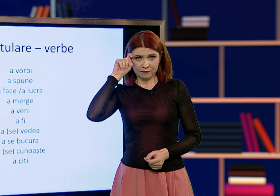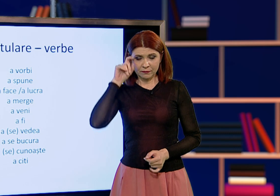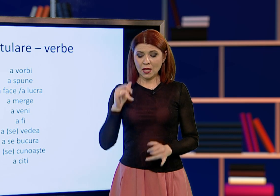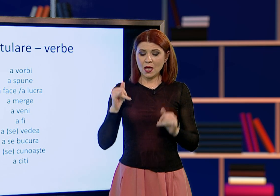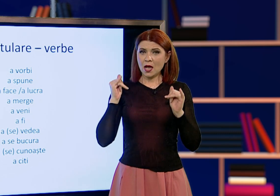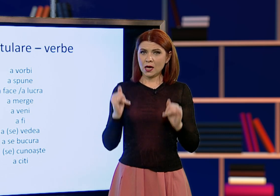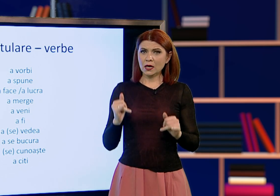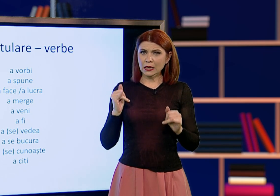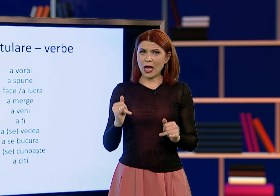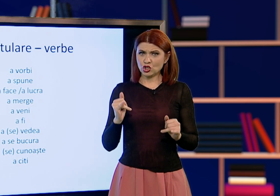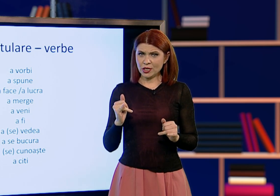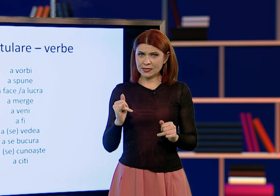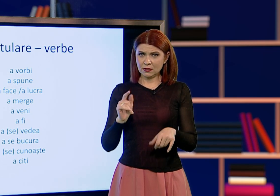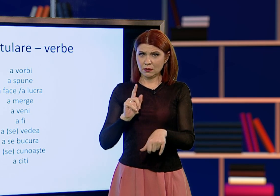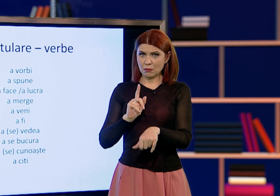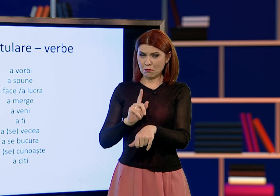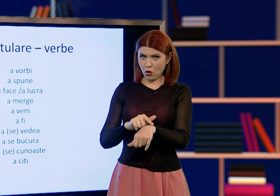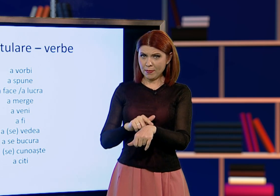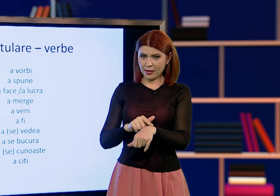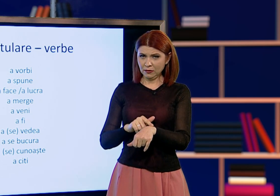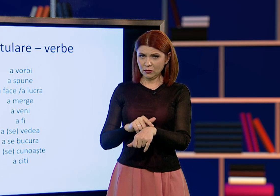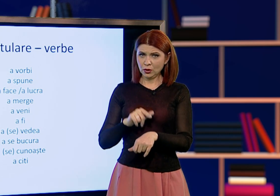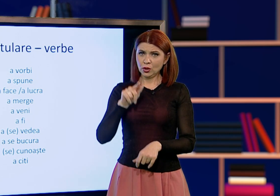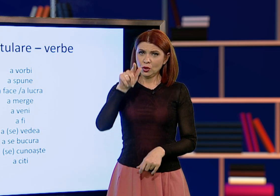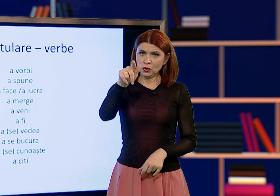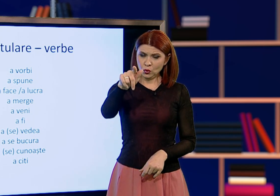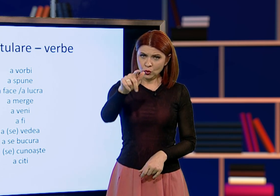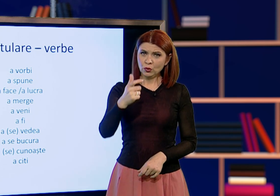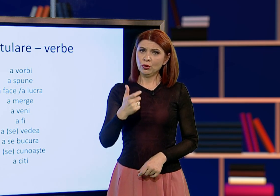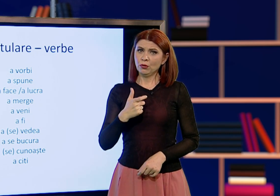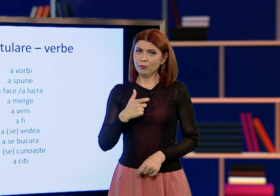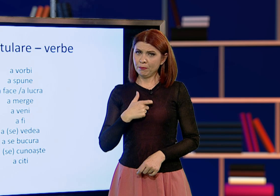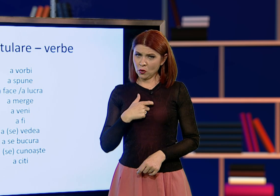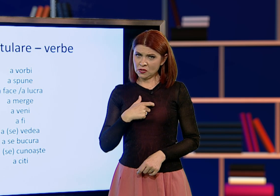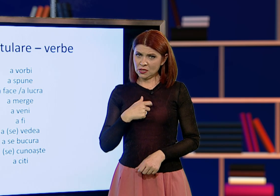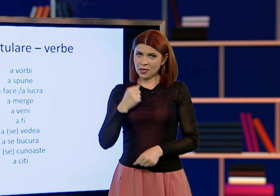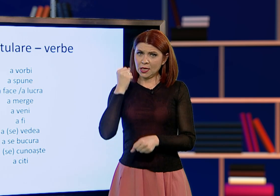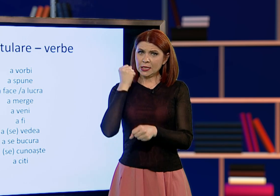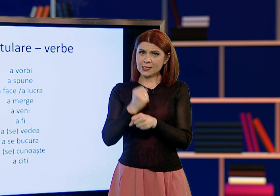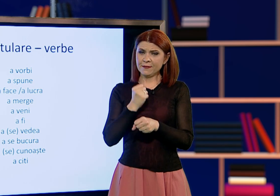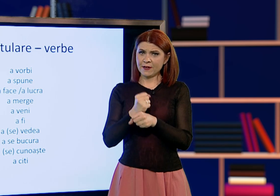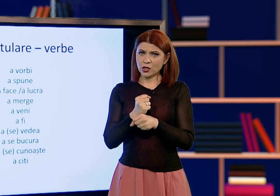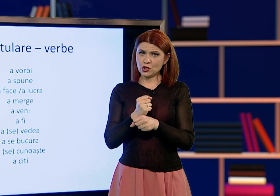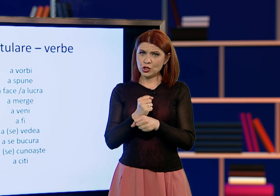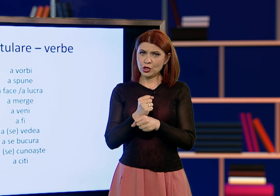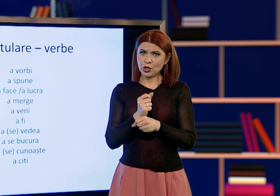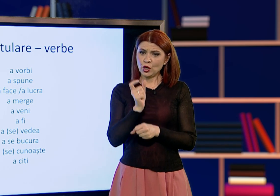că în acest moment tu poți să faci